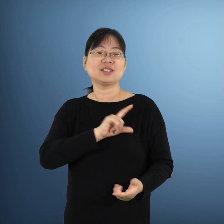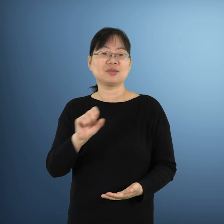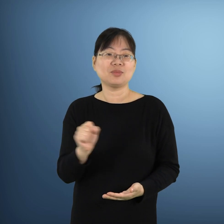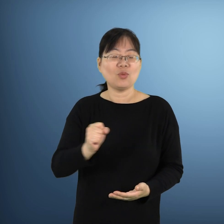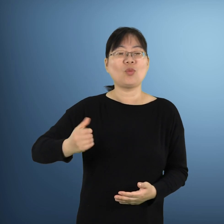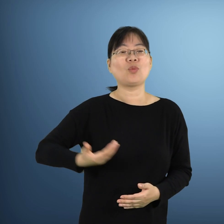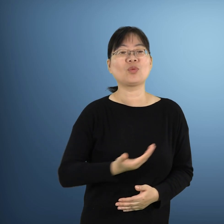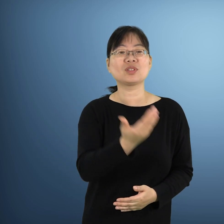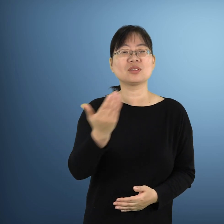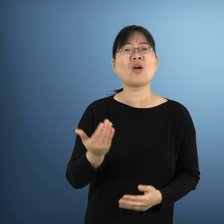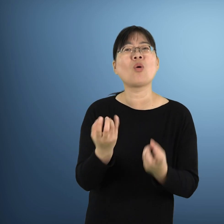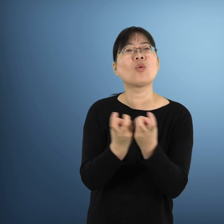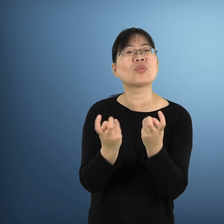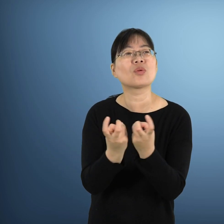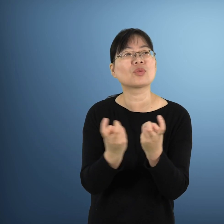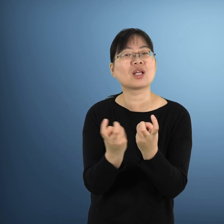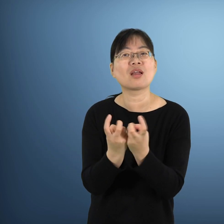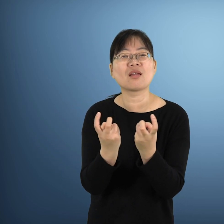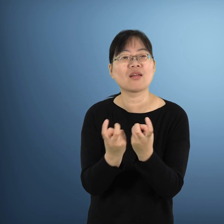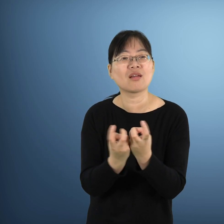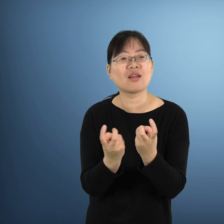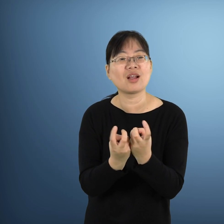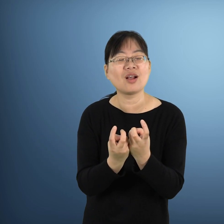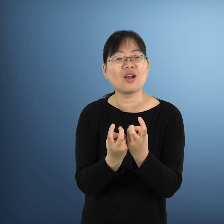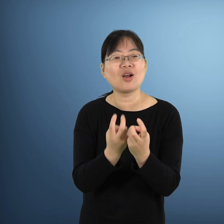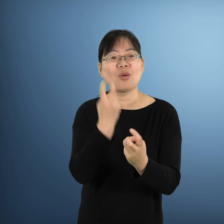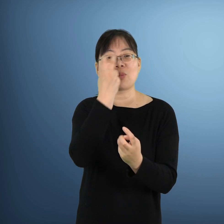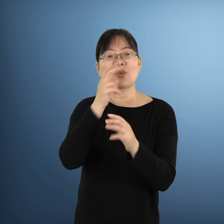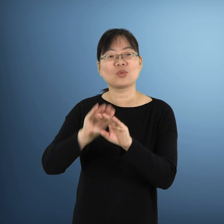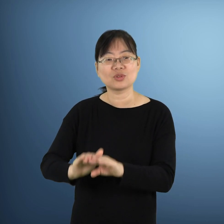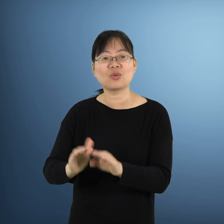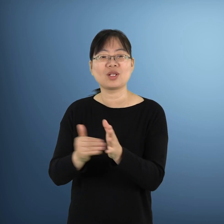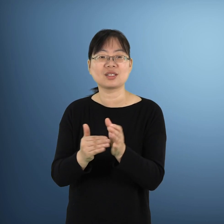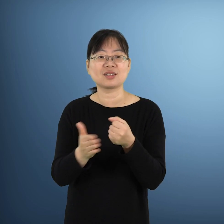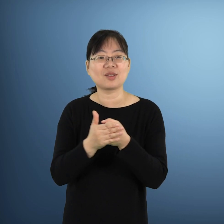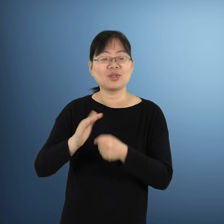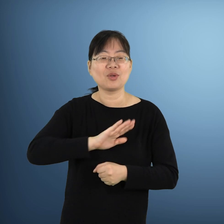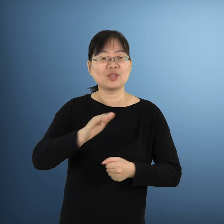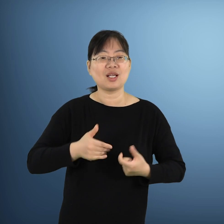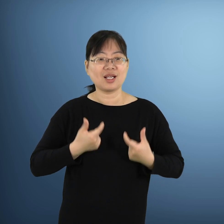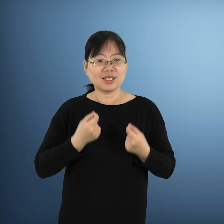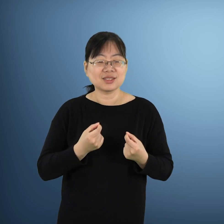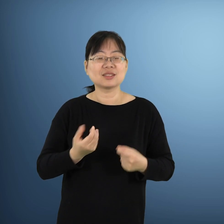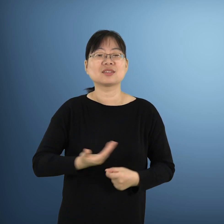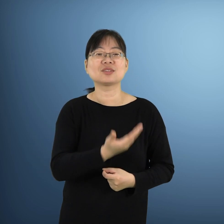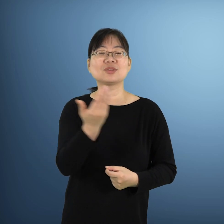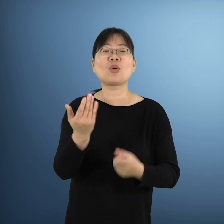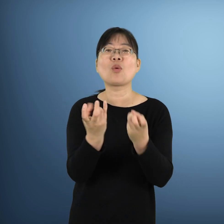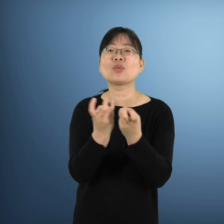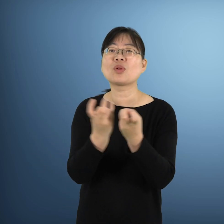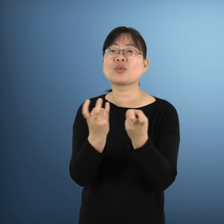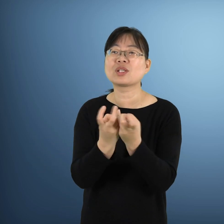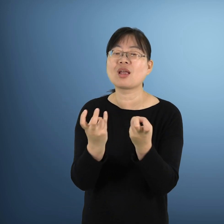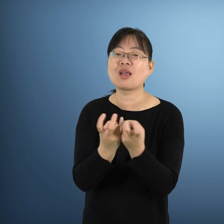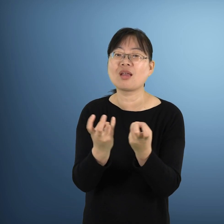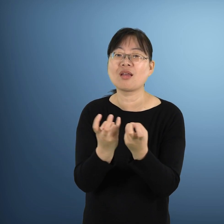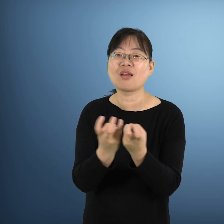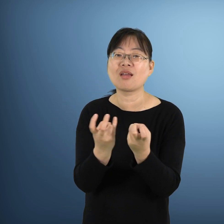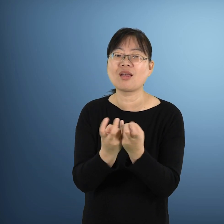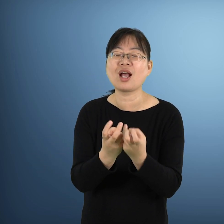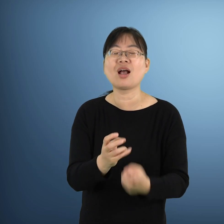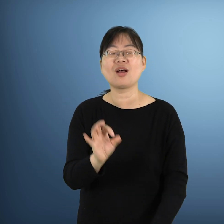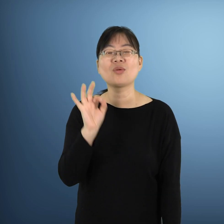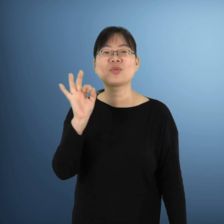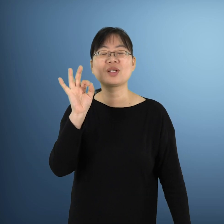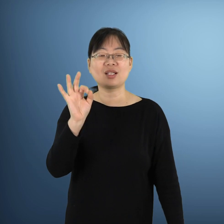이름으로 그들을 어떻게 하사 보존하사 우리와 같이 그들도 어떻게 되게 하옵소서.